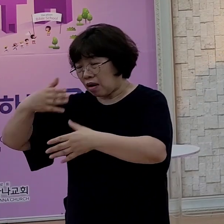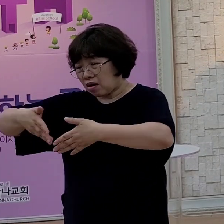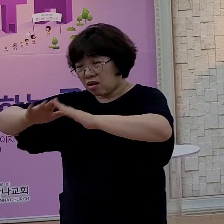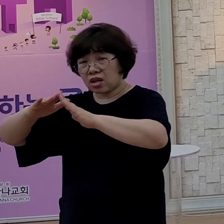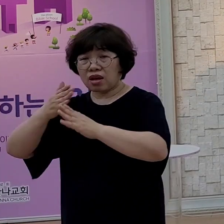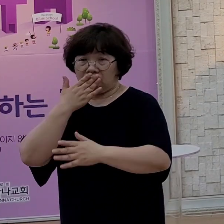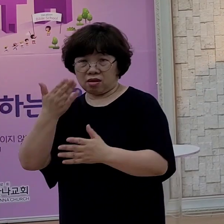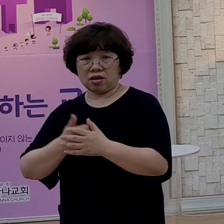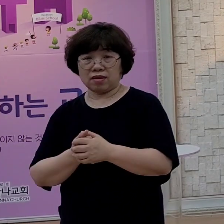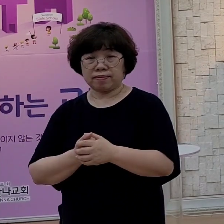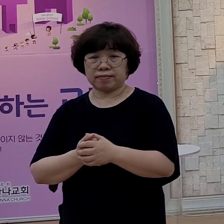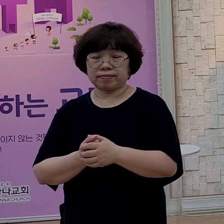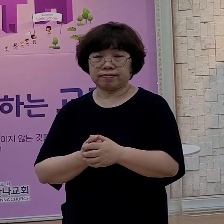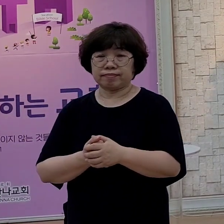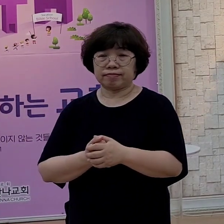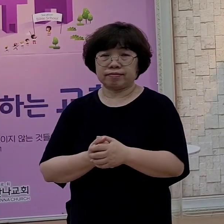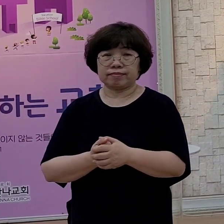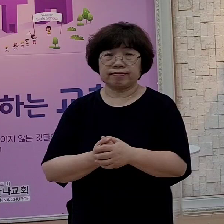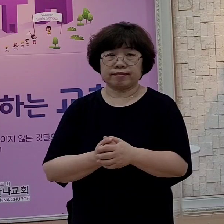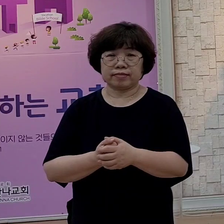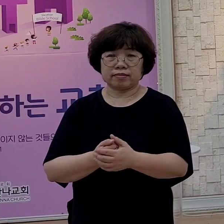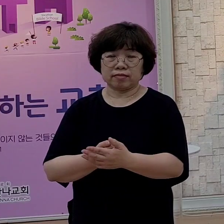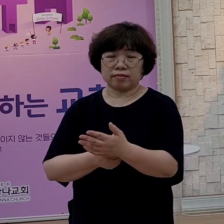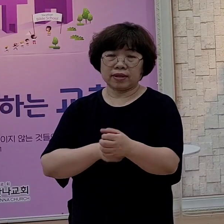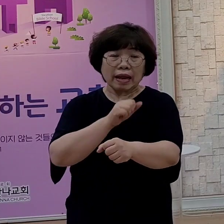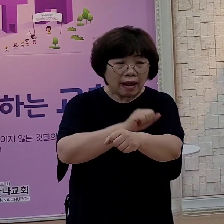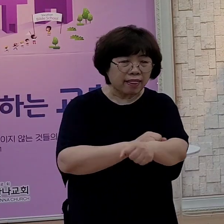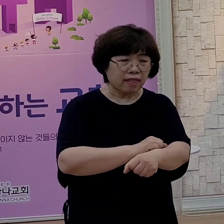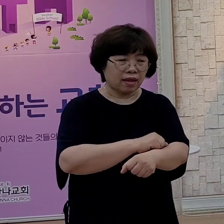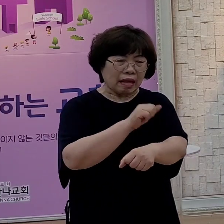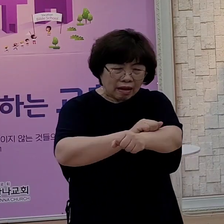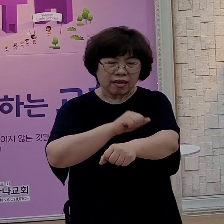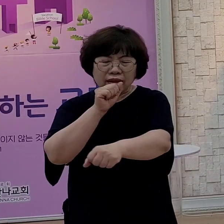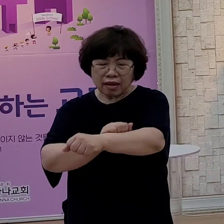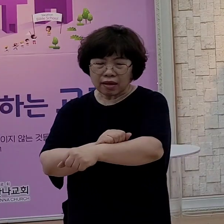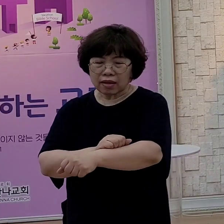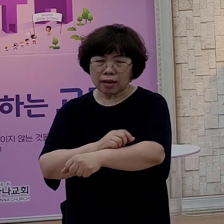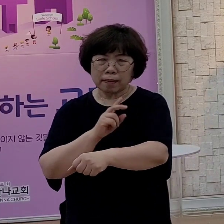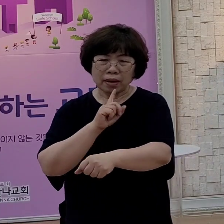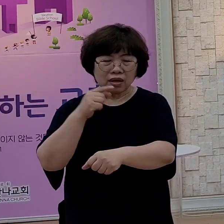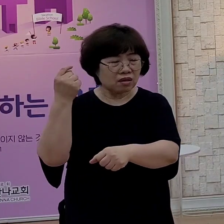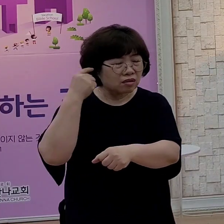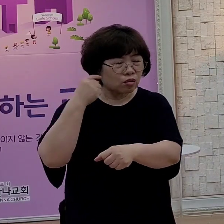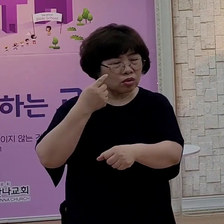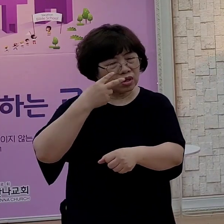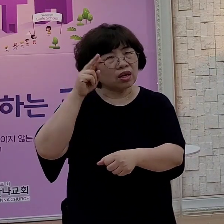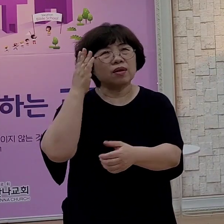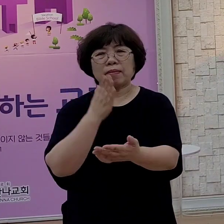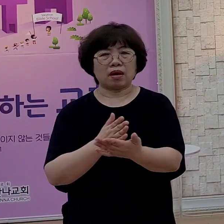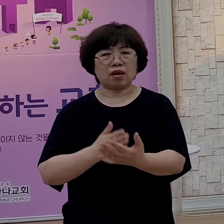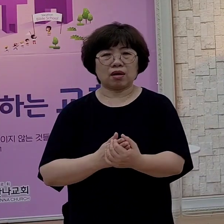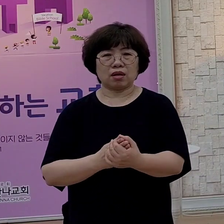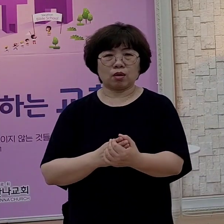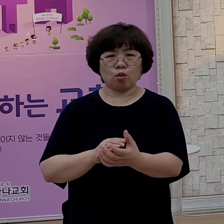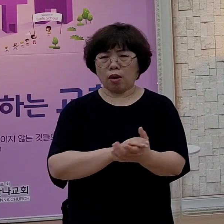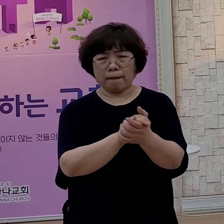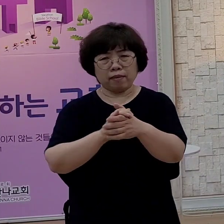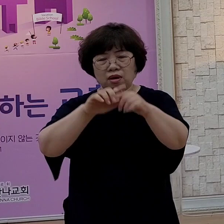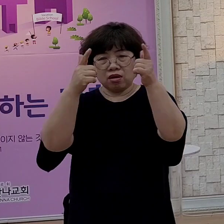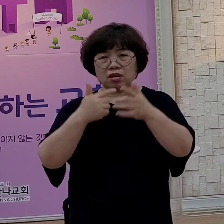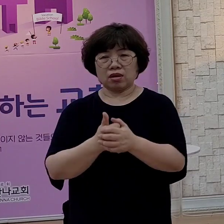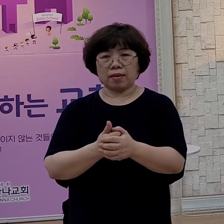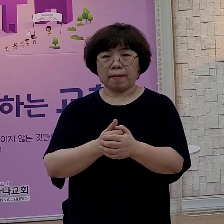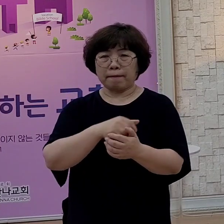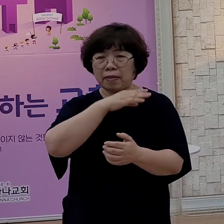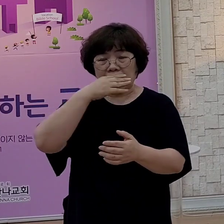화평이에요. 여러분 잘합니다. 착각하지 마세요. 그게 화평이 아니에요. 바로 서